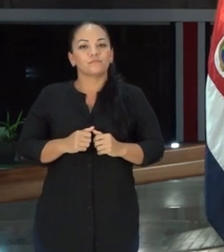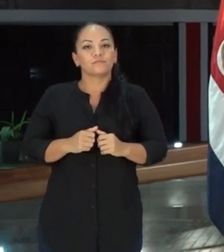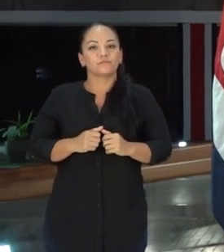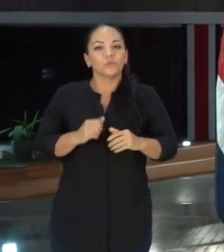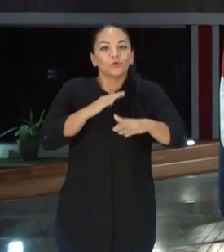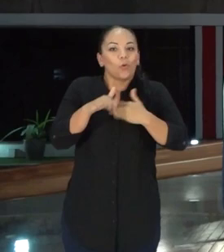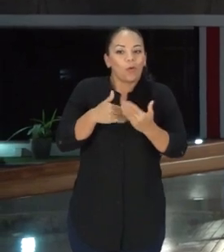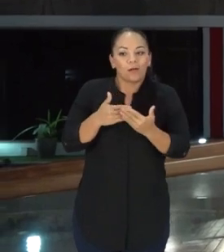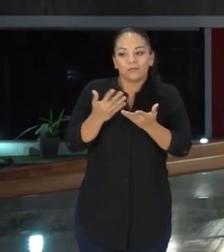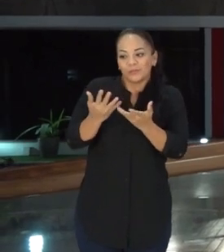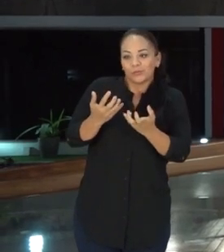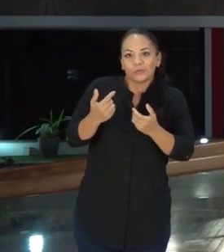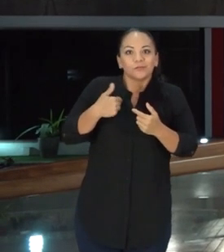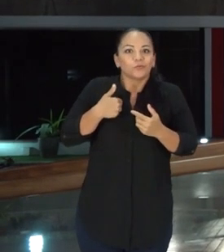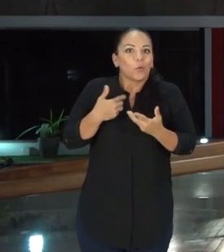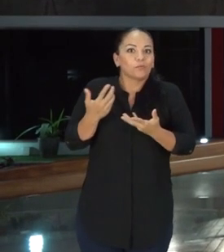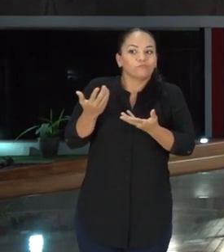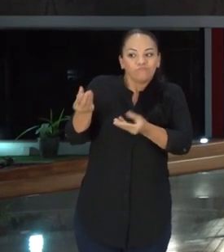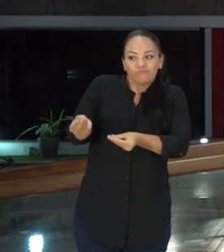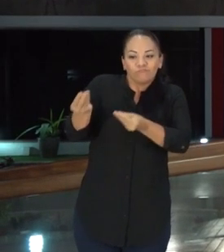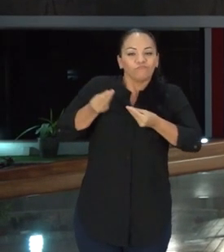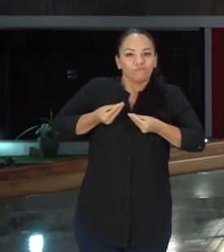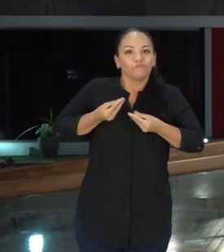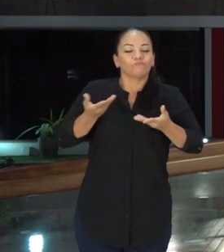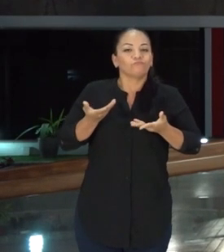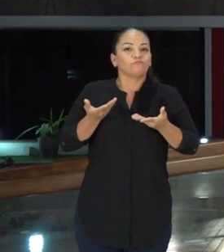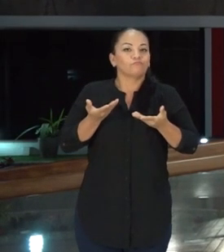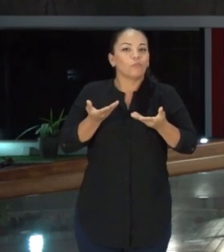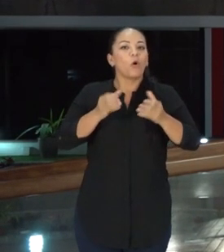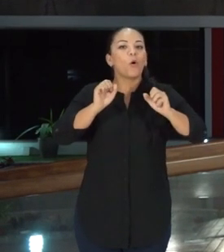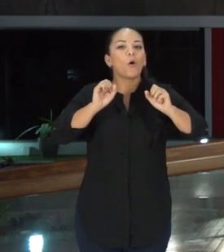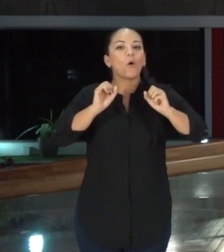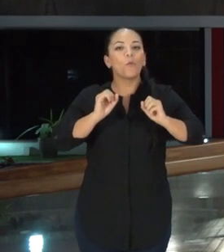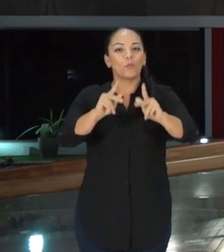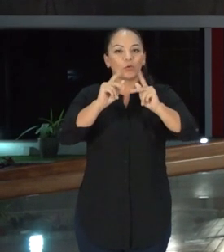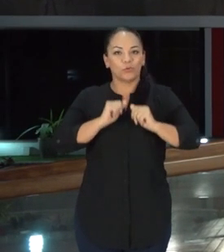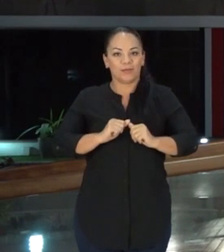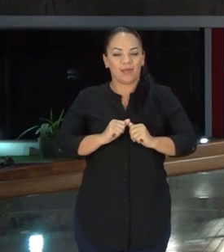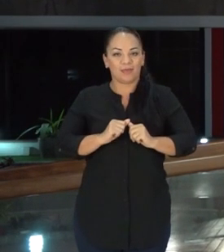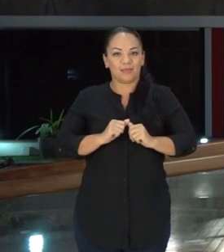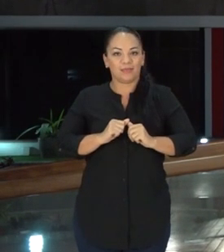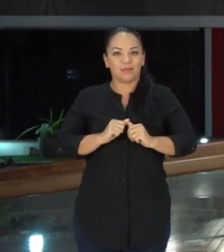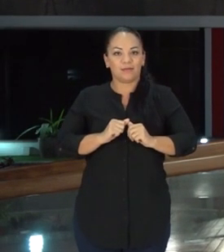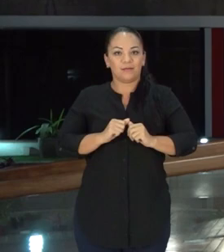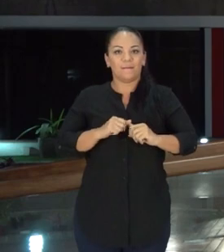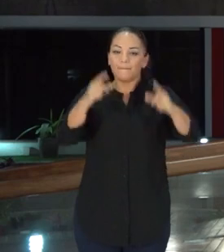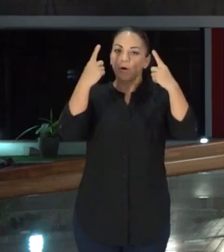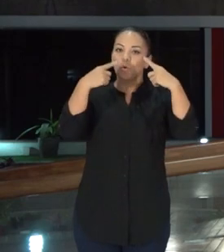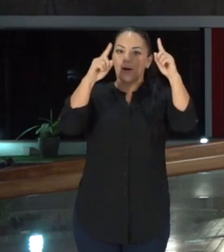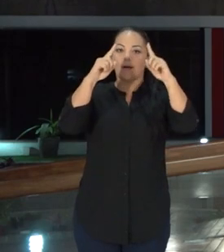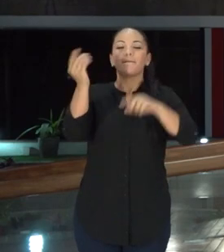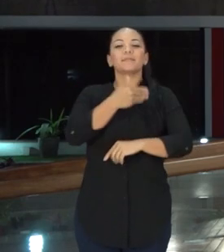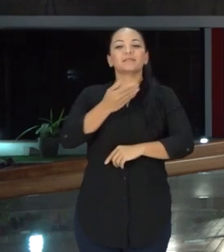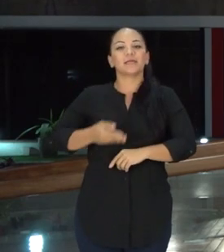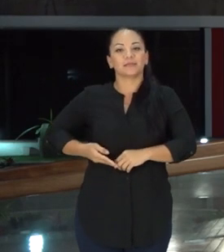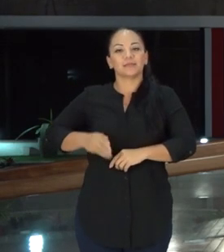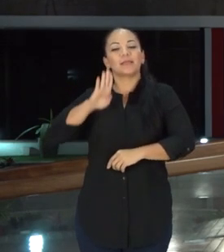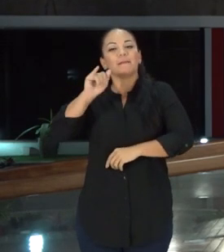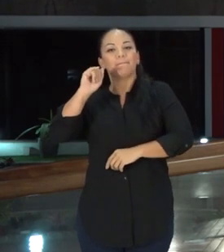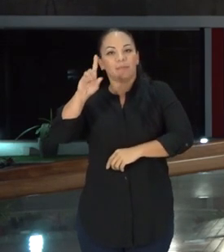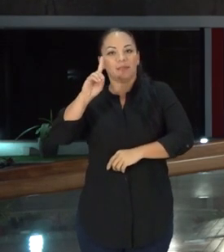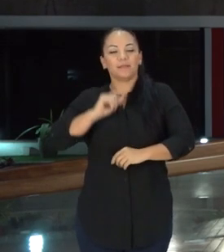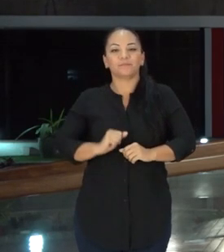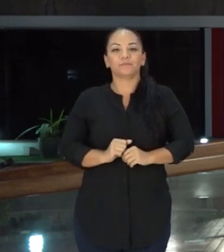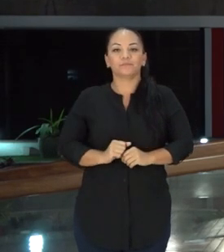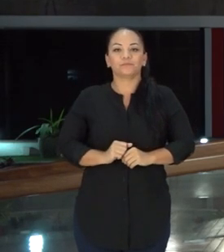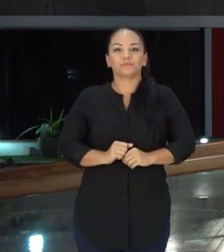asignado, dado sobre la posibilidad de avanzar hacia la presidencia del BID, algo que sin embargo